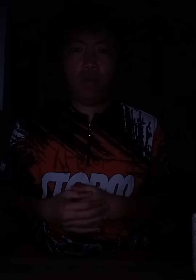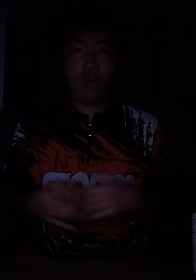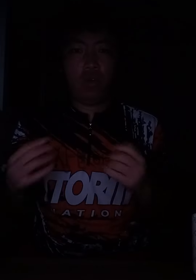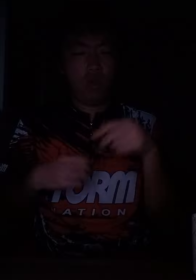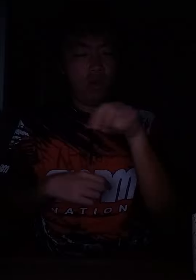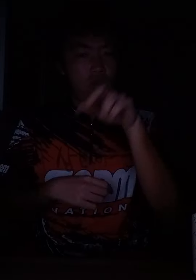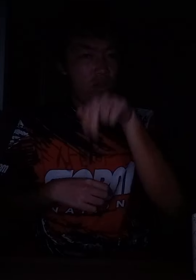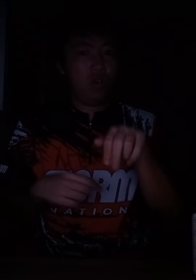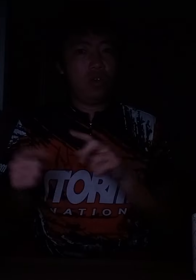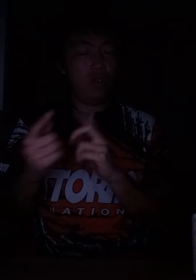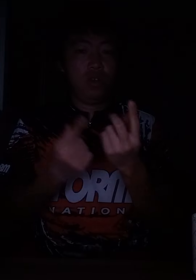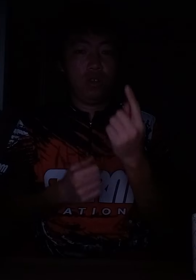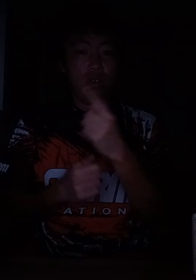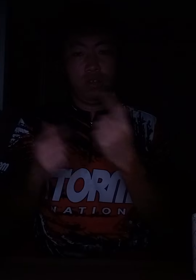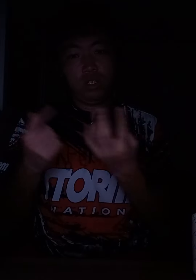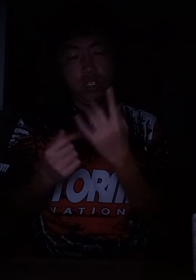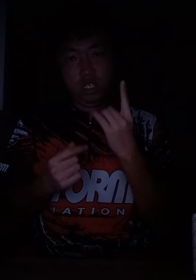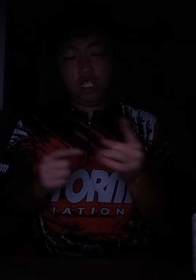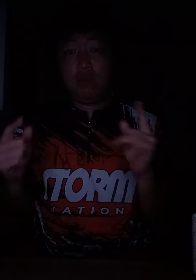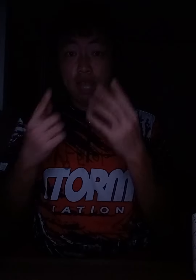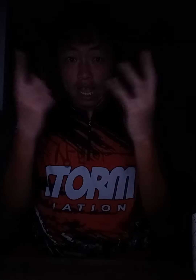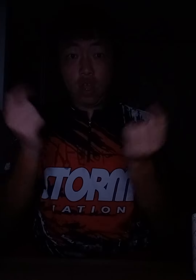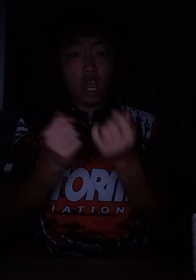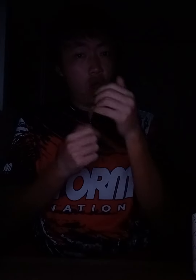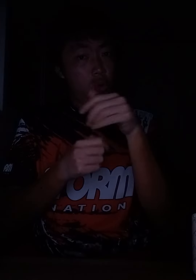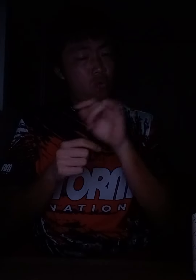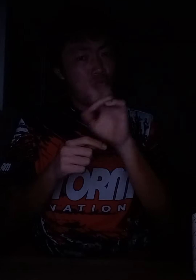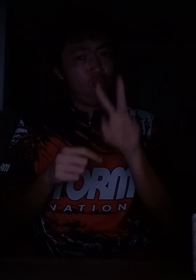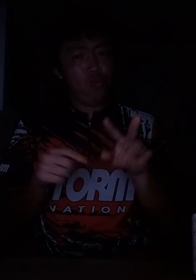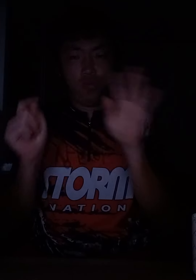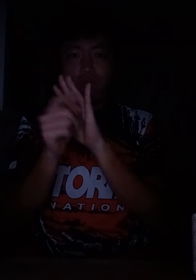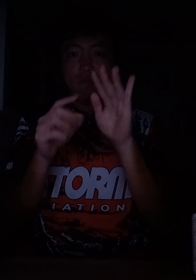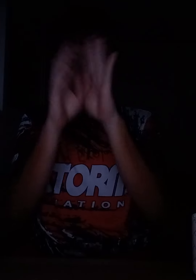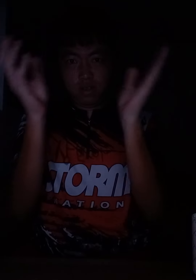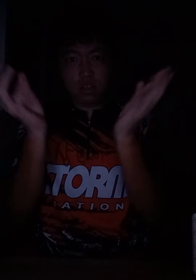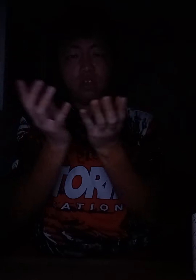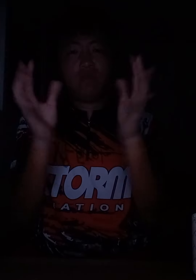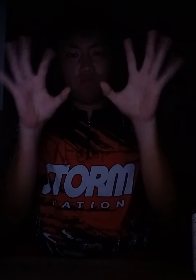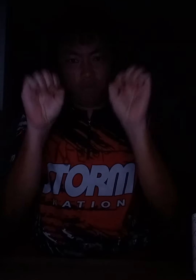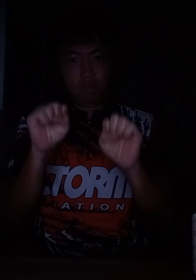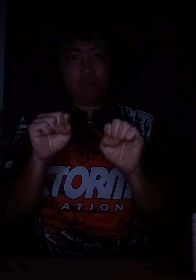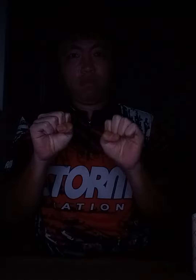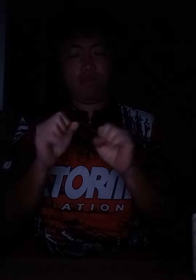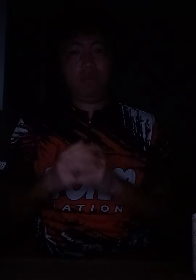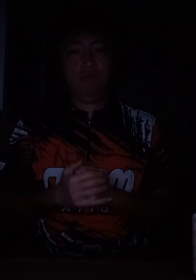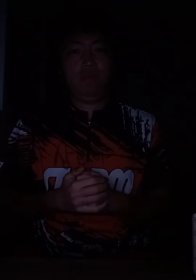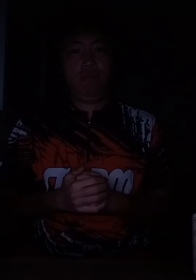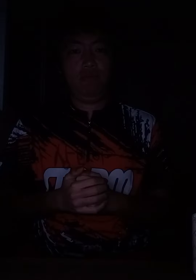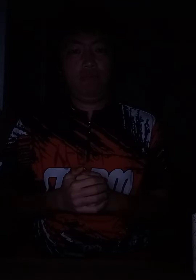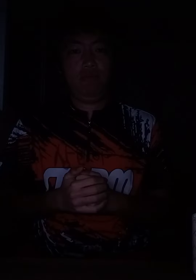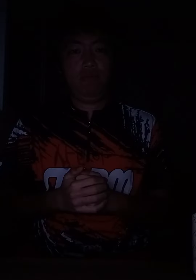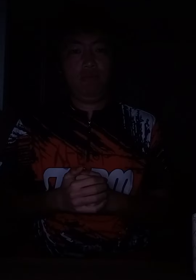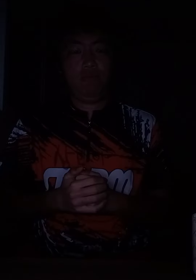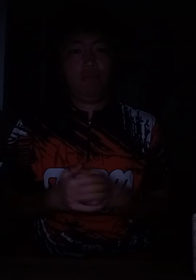전체가 출동하는 대응 1단계를 발령해 2시간 30분 만에 큰 불길을 잡았습니다. 공장이